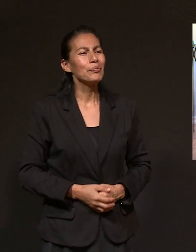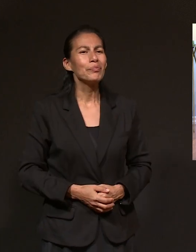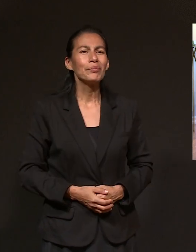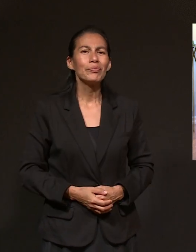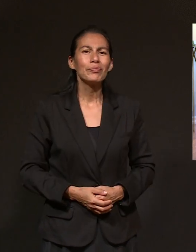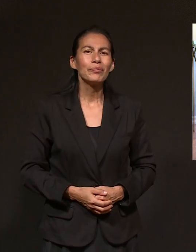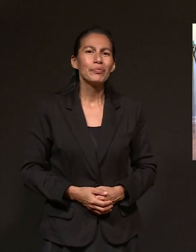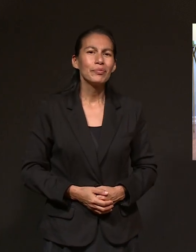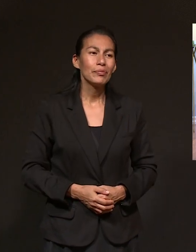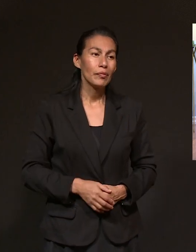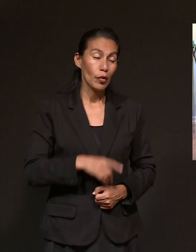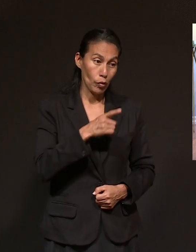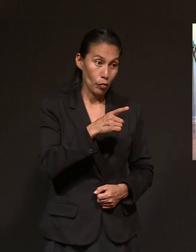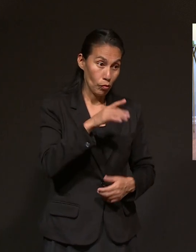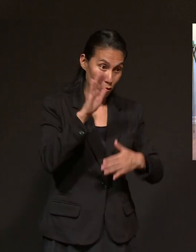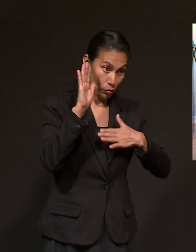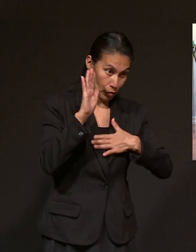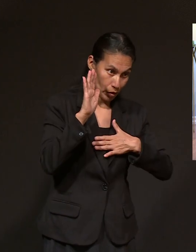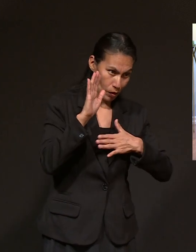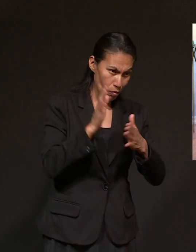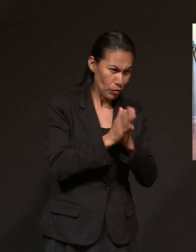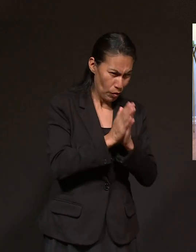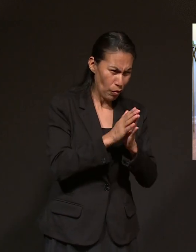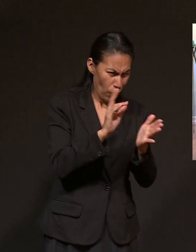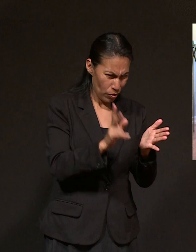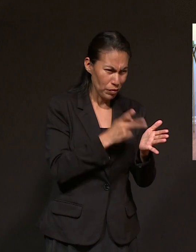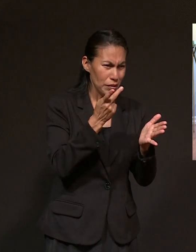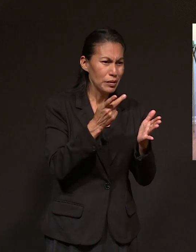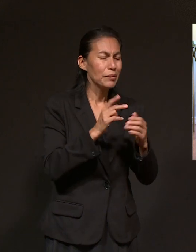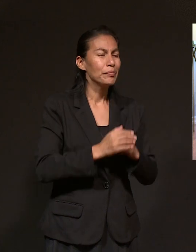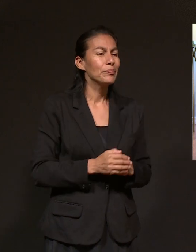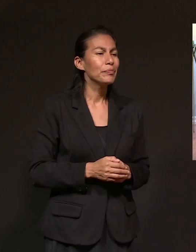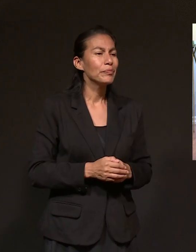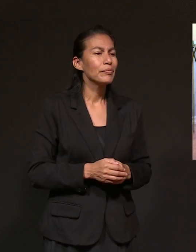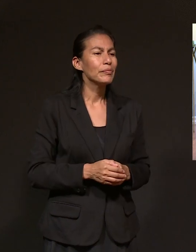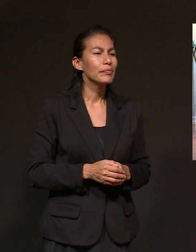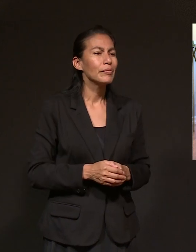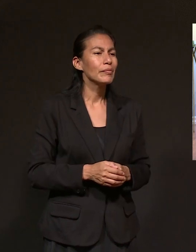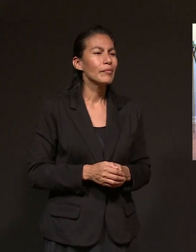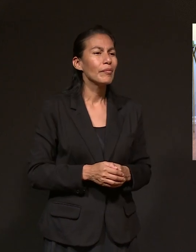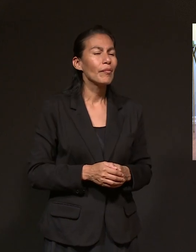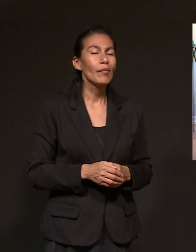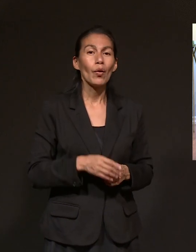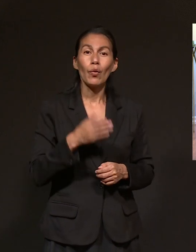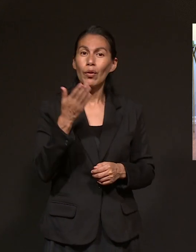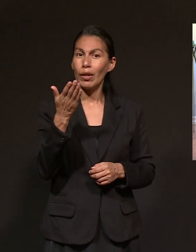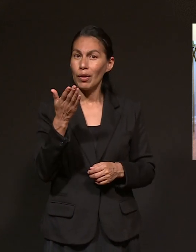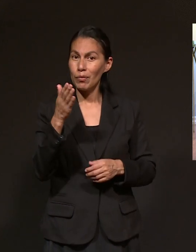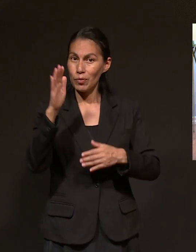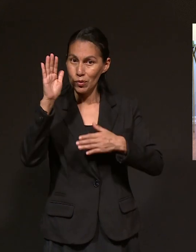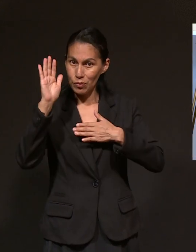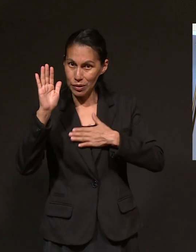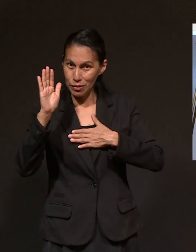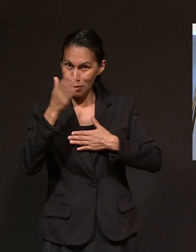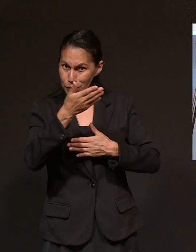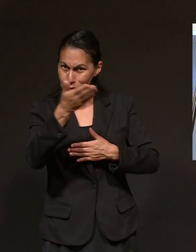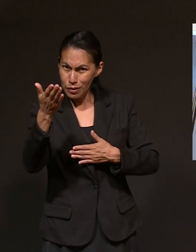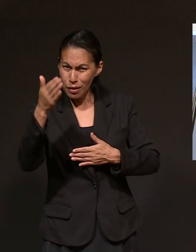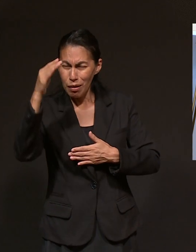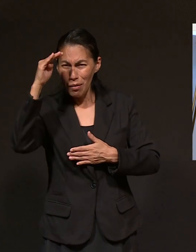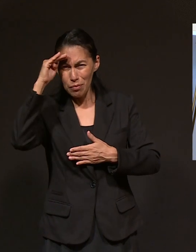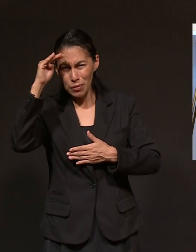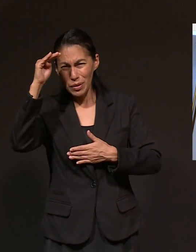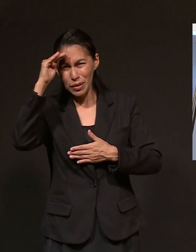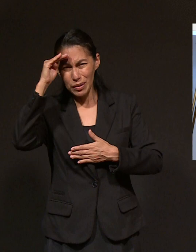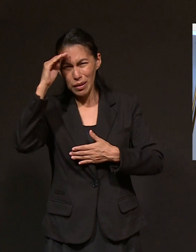Ya sabes Pastor Tú tienes La promesa Quieres repetirnos La promesa Antes de despedirnos Dejamos